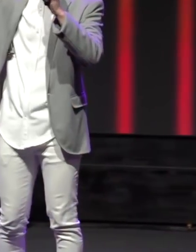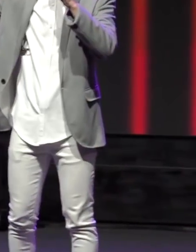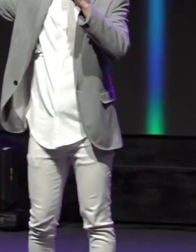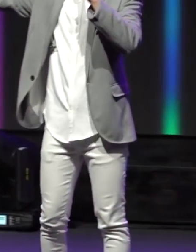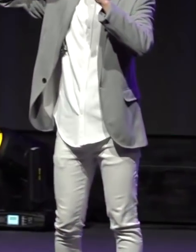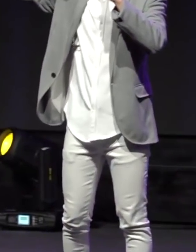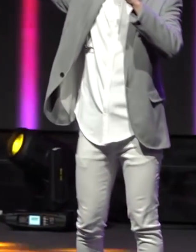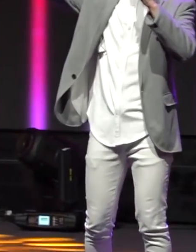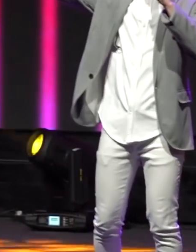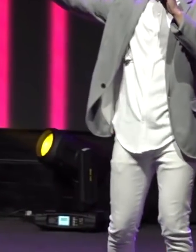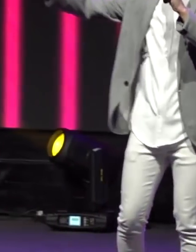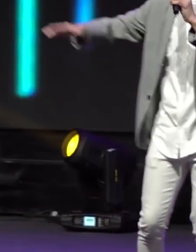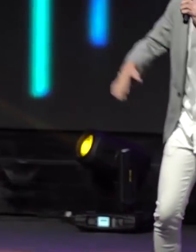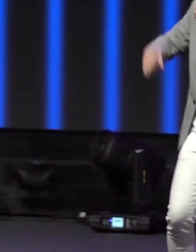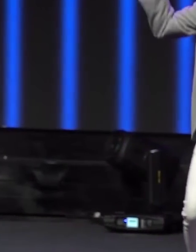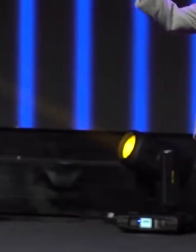adalah